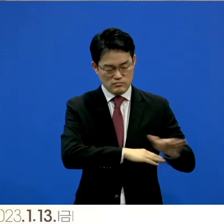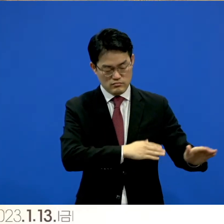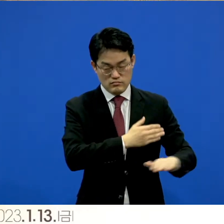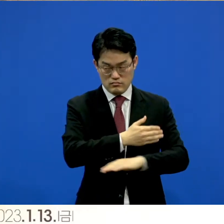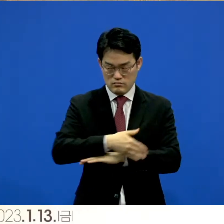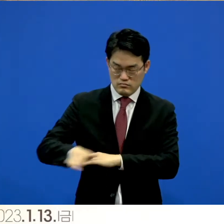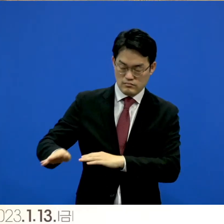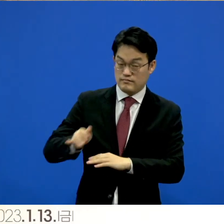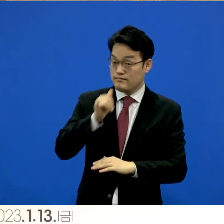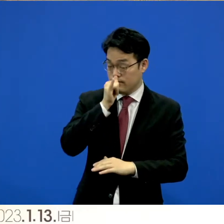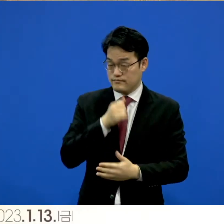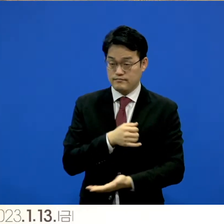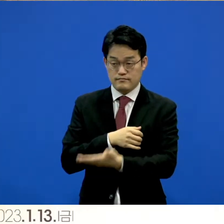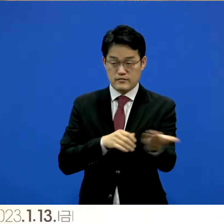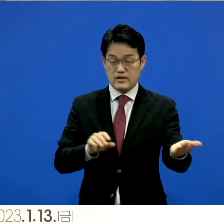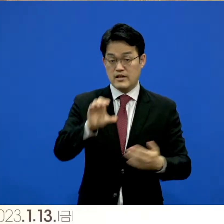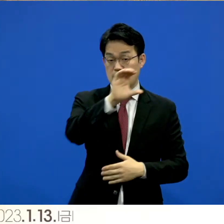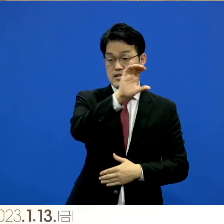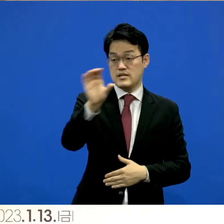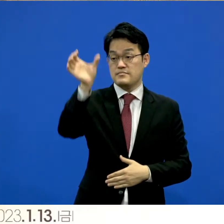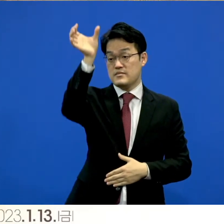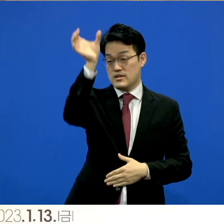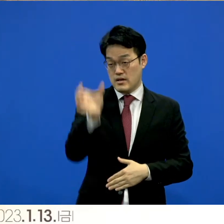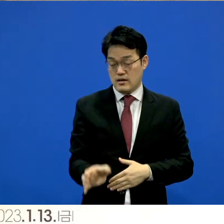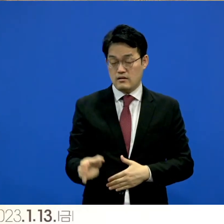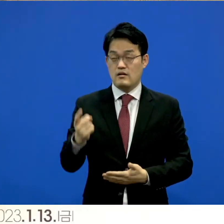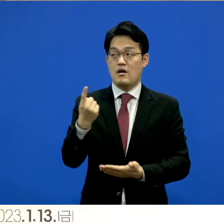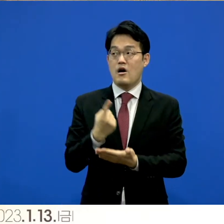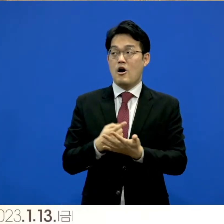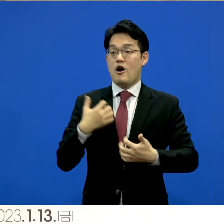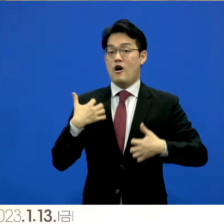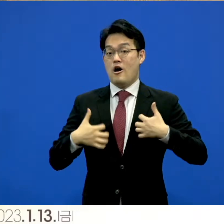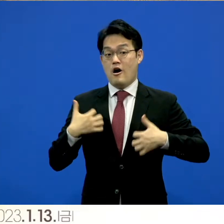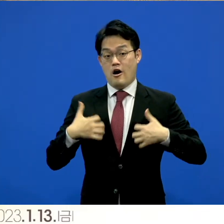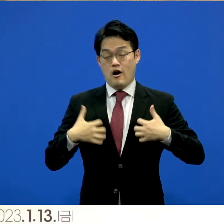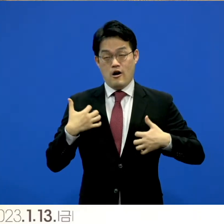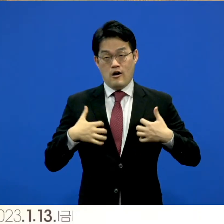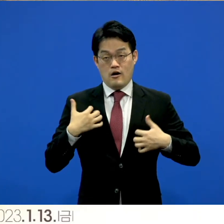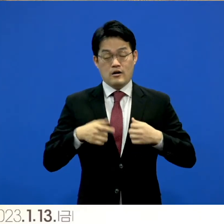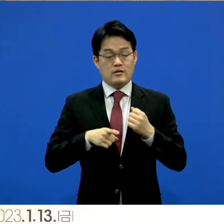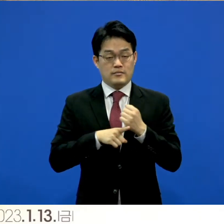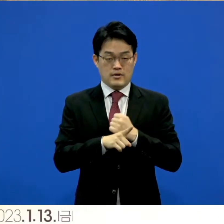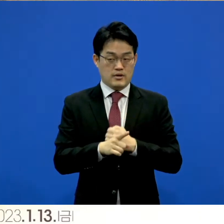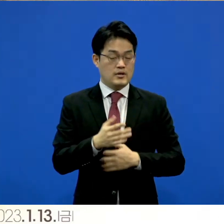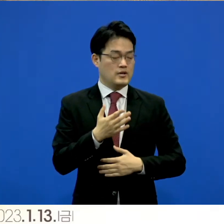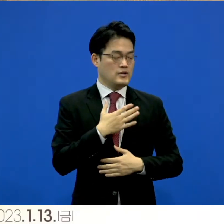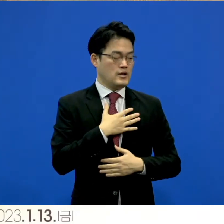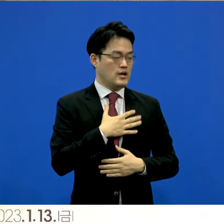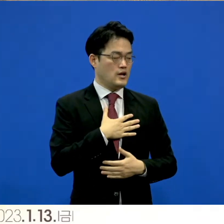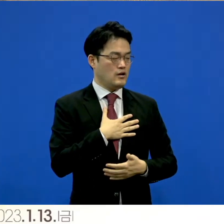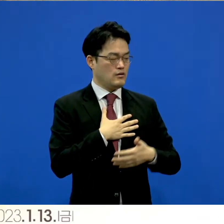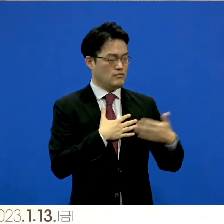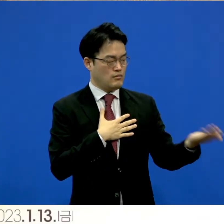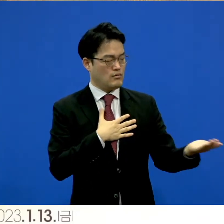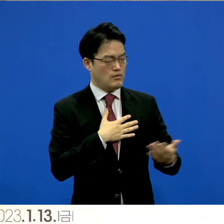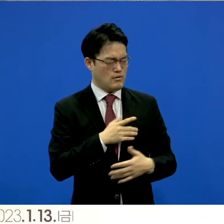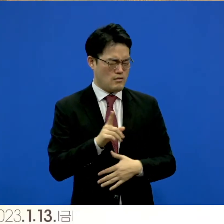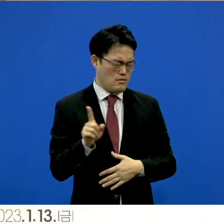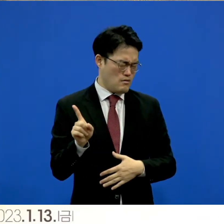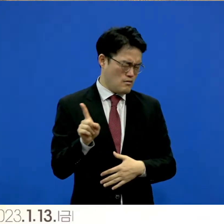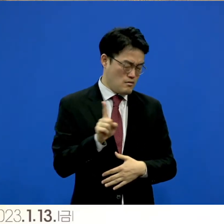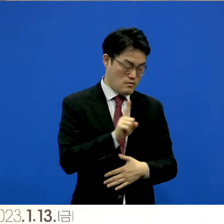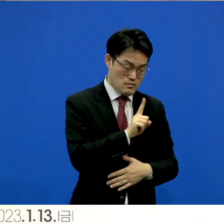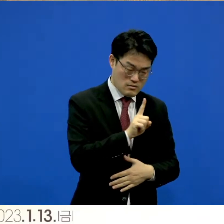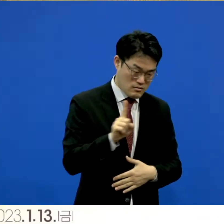성도 여러분, 십자가는 환대의 상징입니다. 난 너를 어떤 형태로든